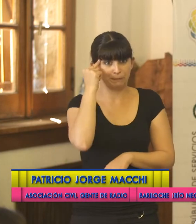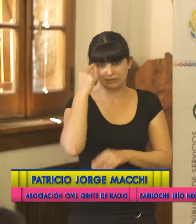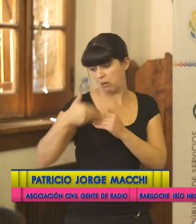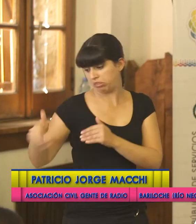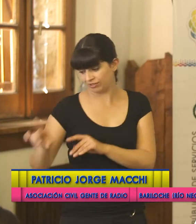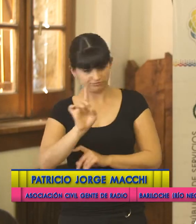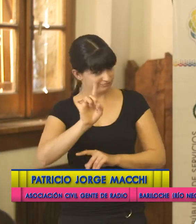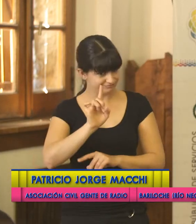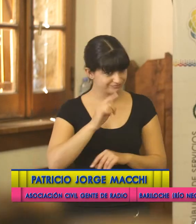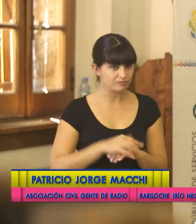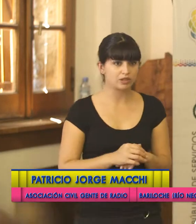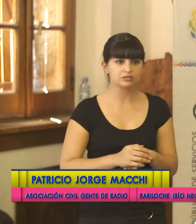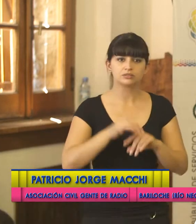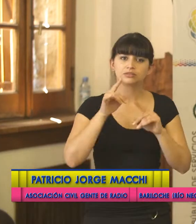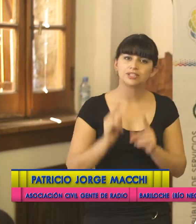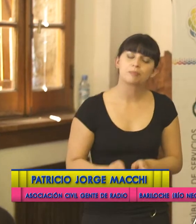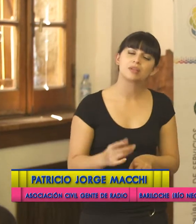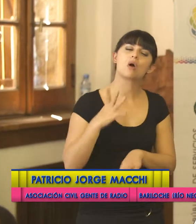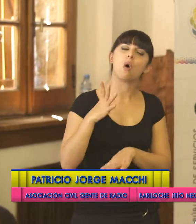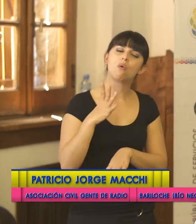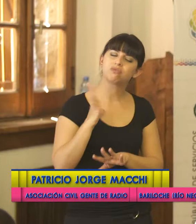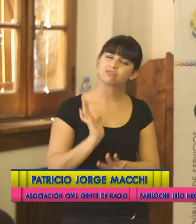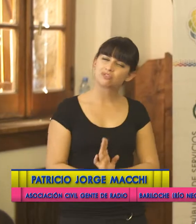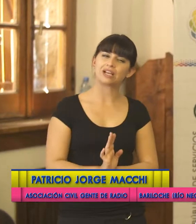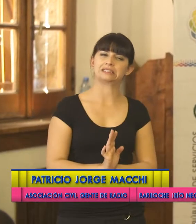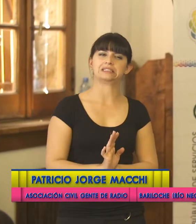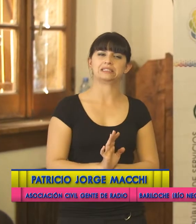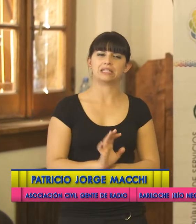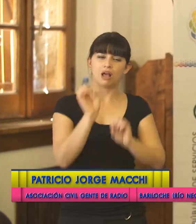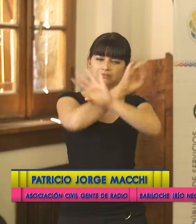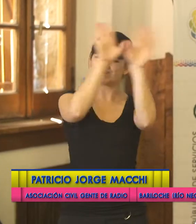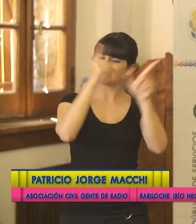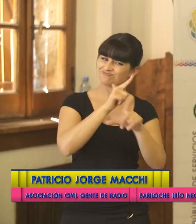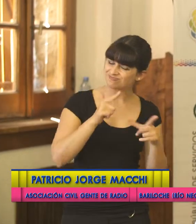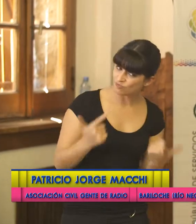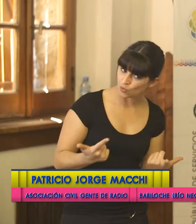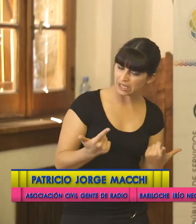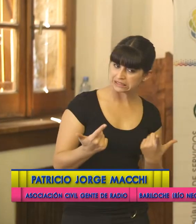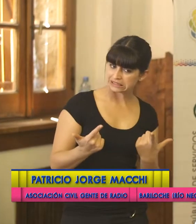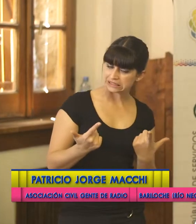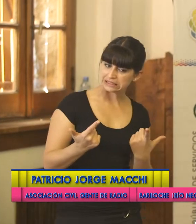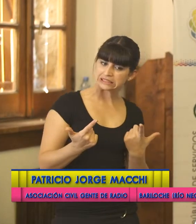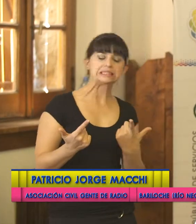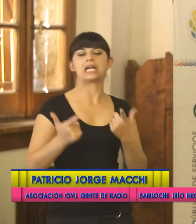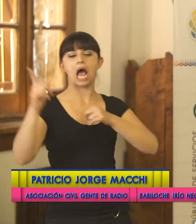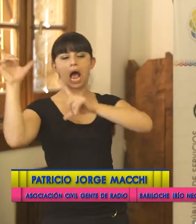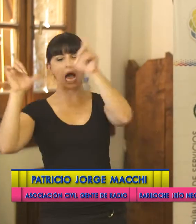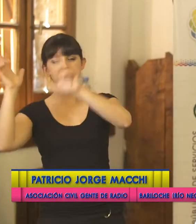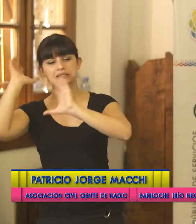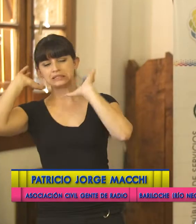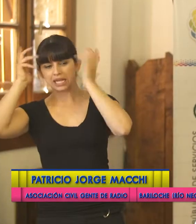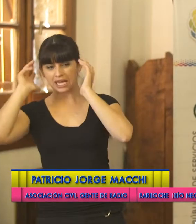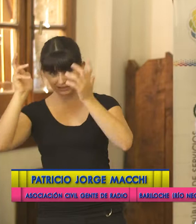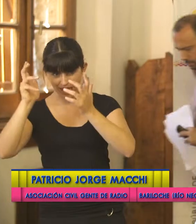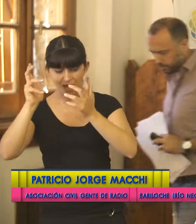también que no queda claro cuáles son las obligaciones de los medios porque para algunas cosas